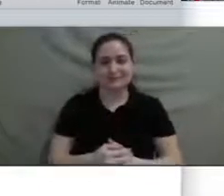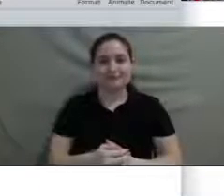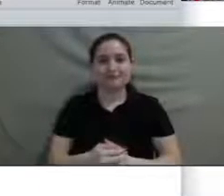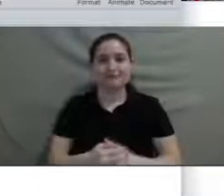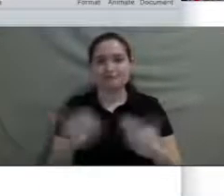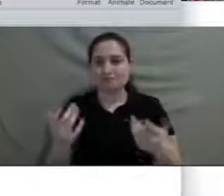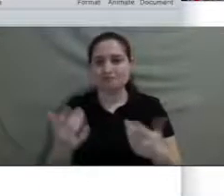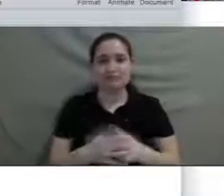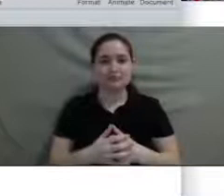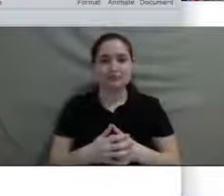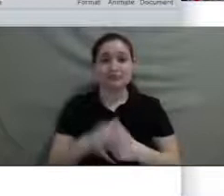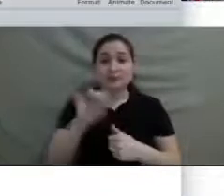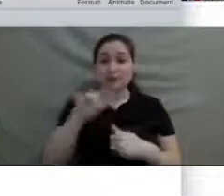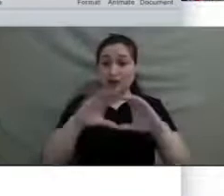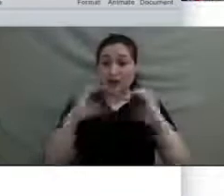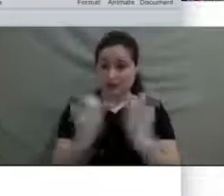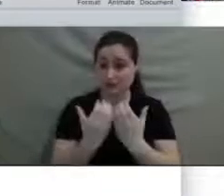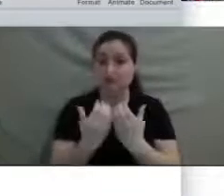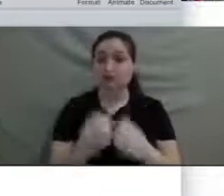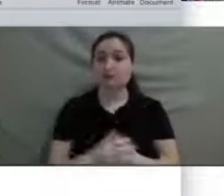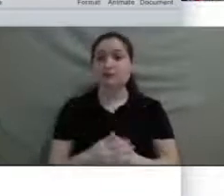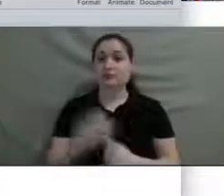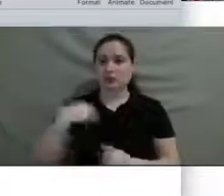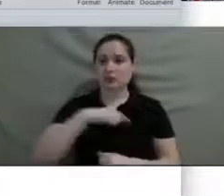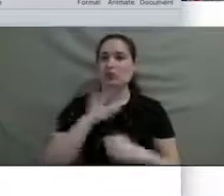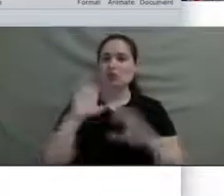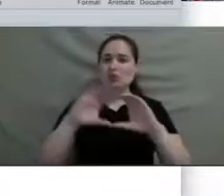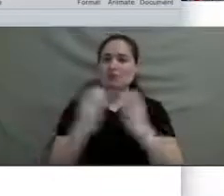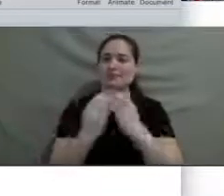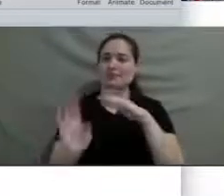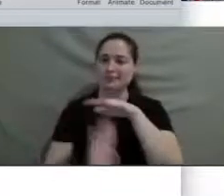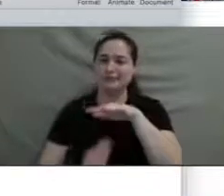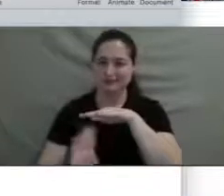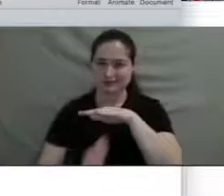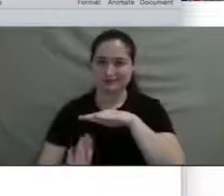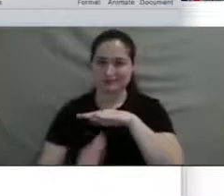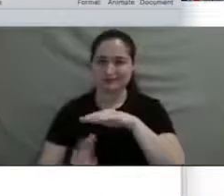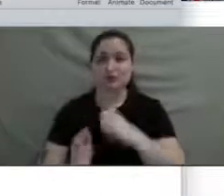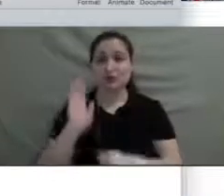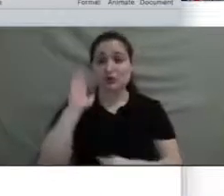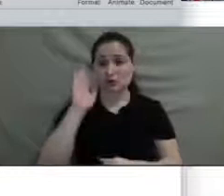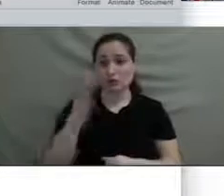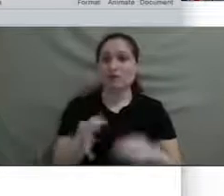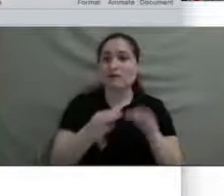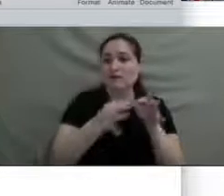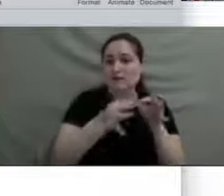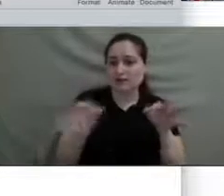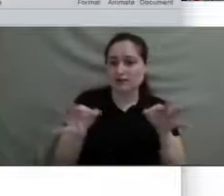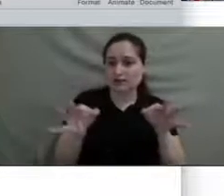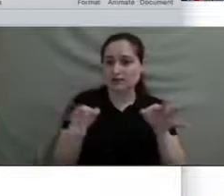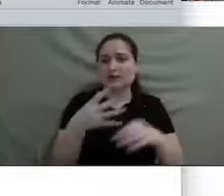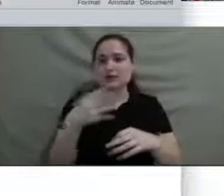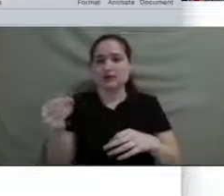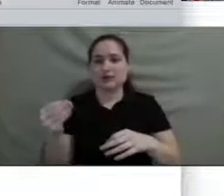les decía del curso, le vamos a dar un curso básico. Vamos a trabajar con oraciones,